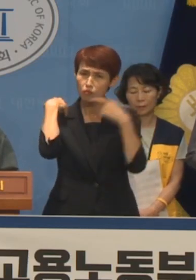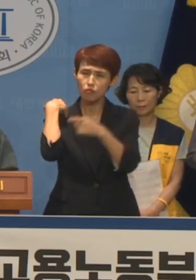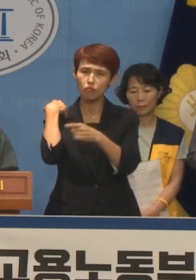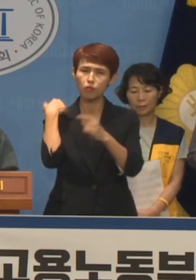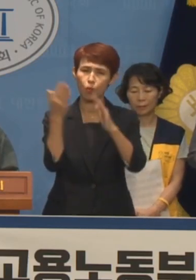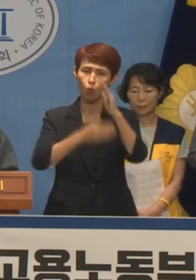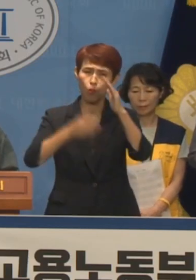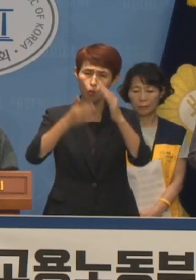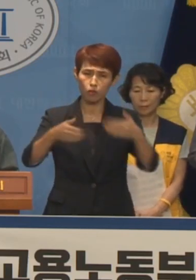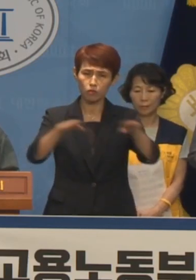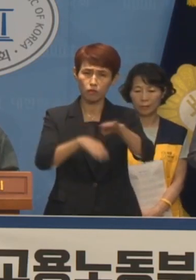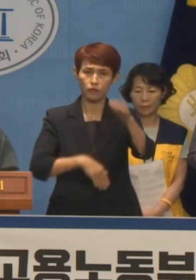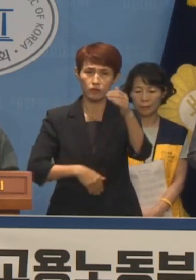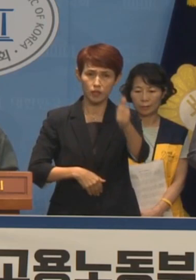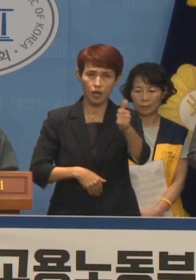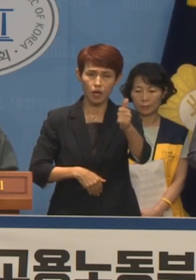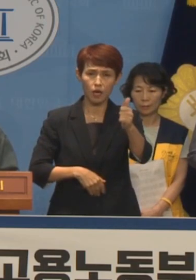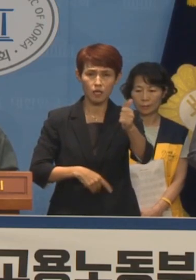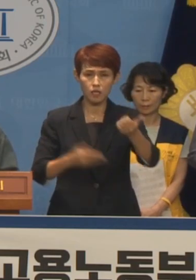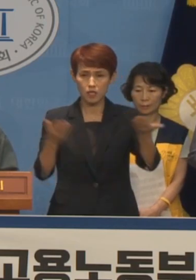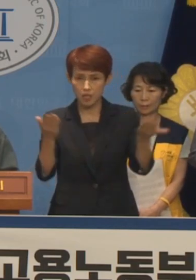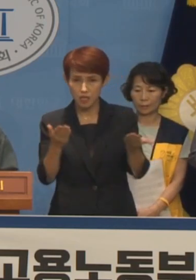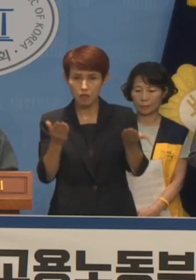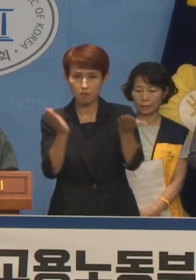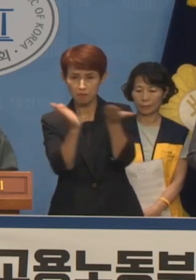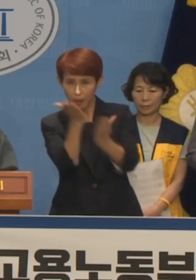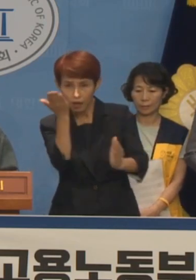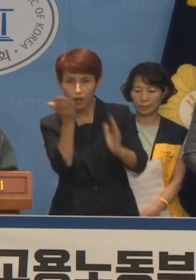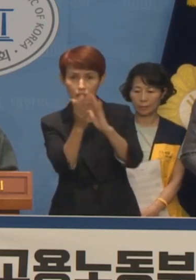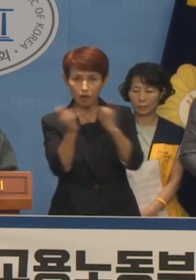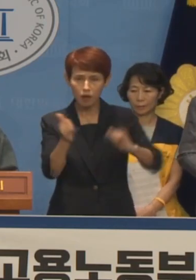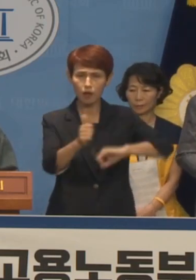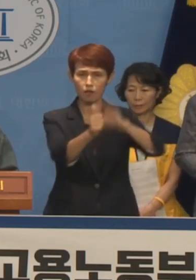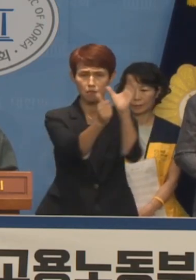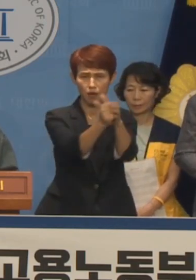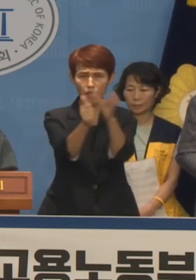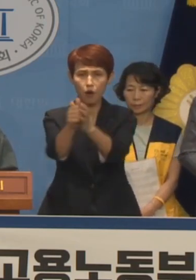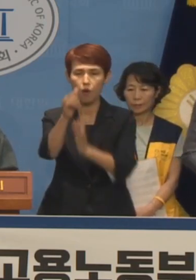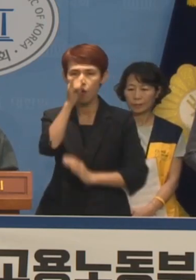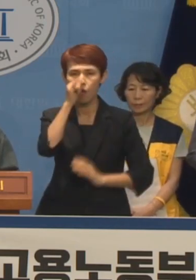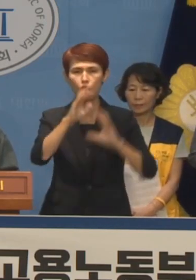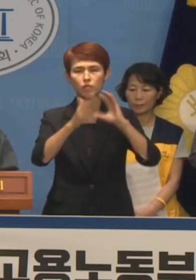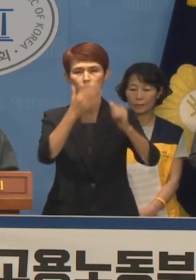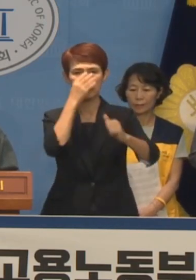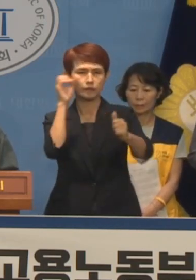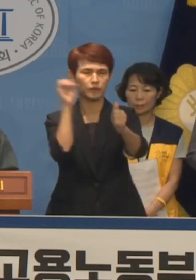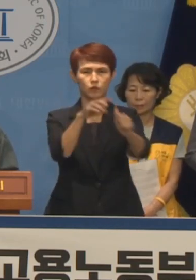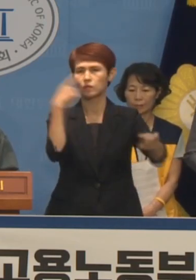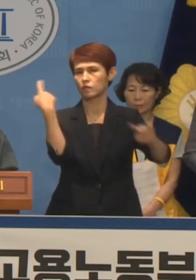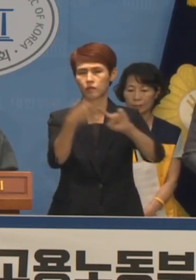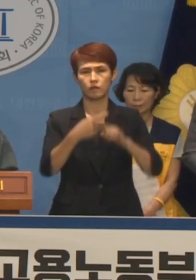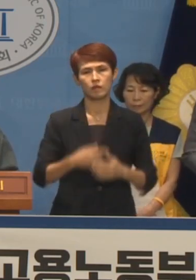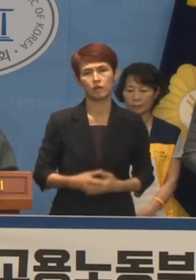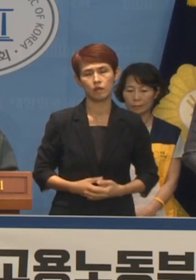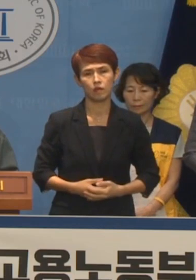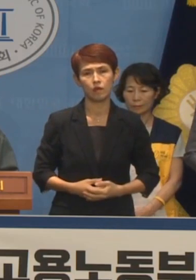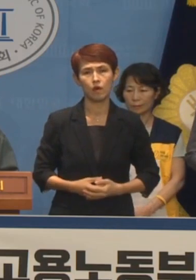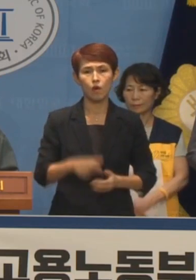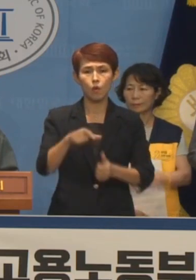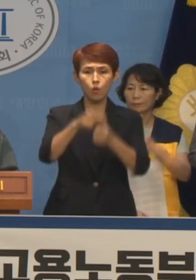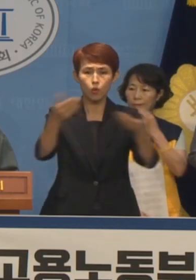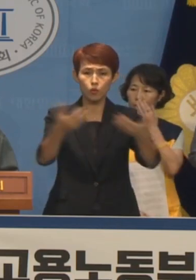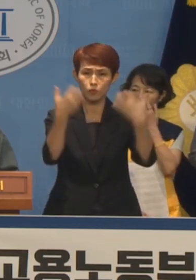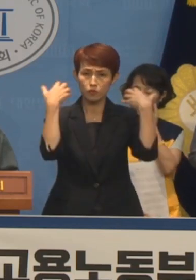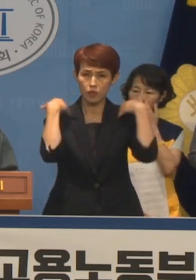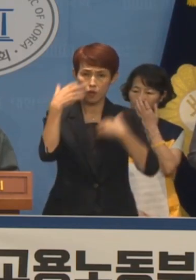장을 그 본연의 역할과 책무에 반하게 임명함으로써 국민들을 철저히 우롱하고 있습니다. 고용노동부 장관